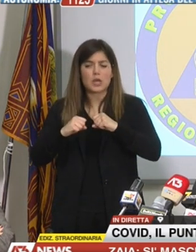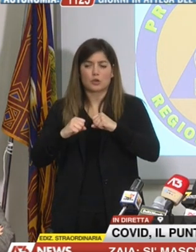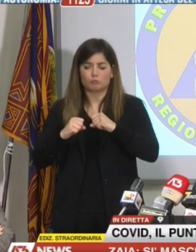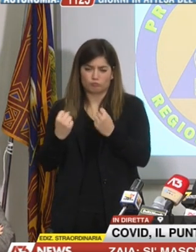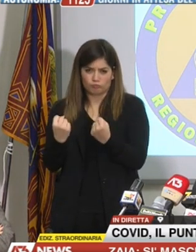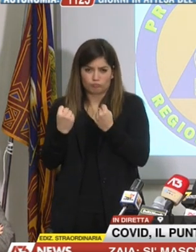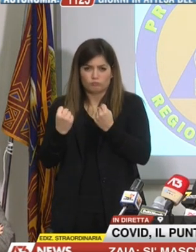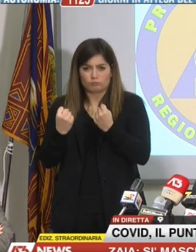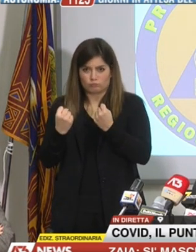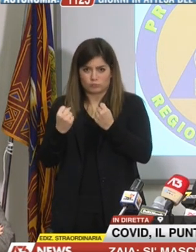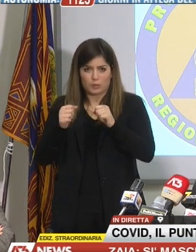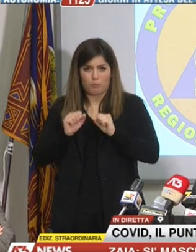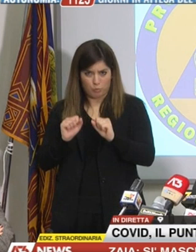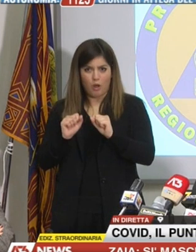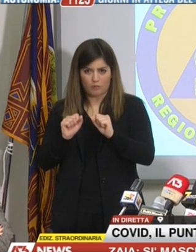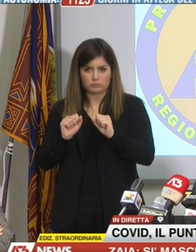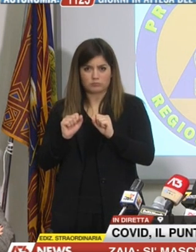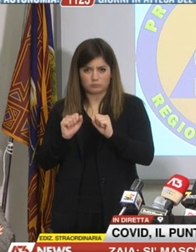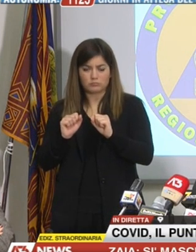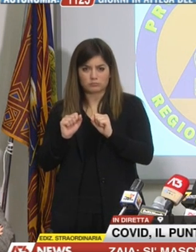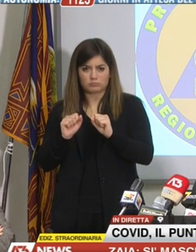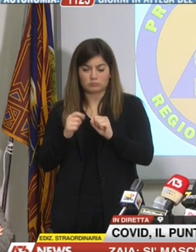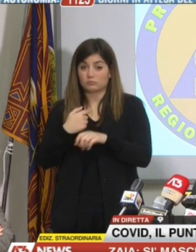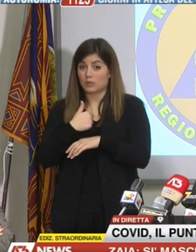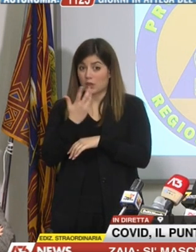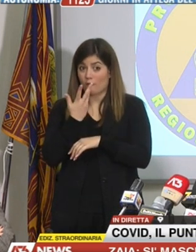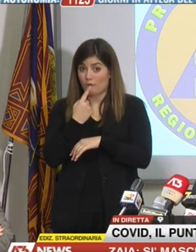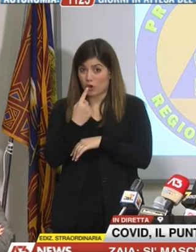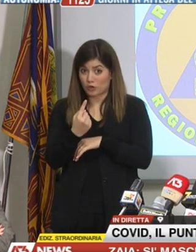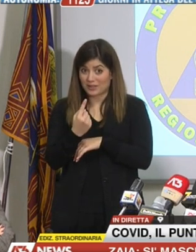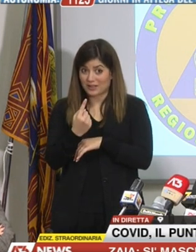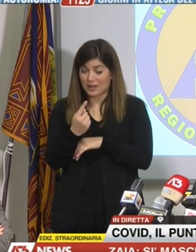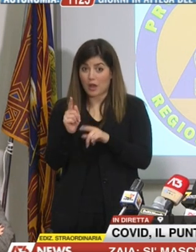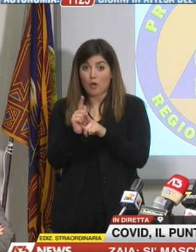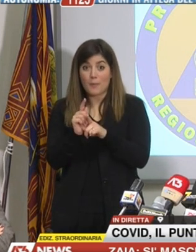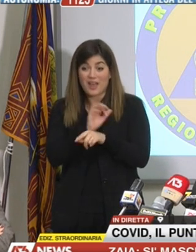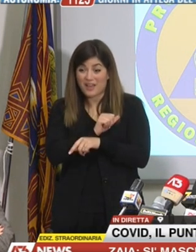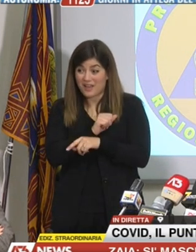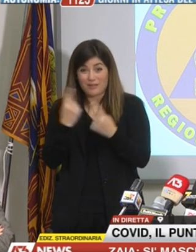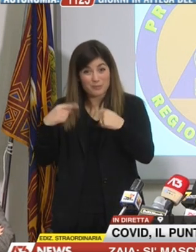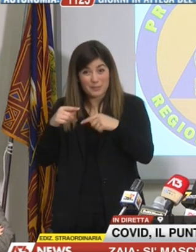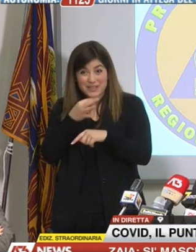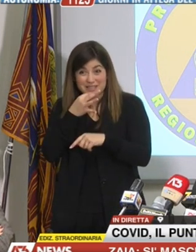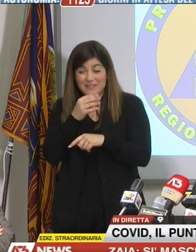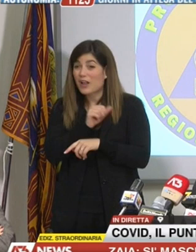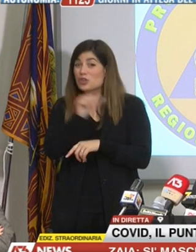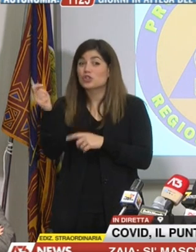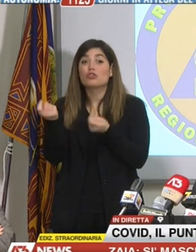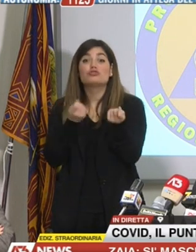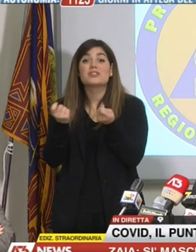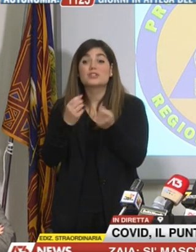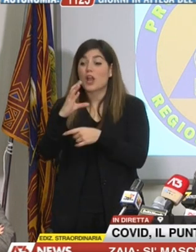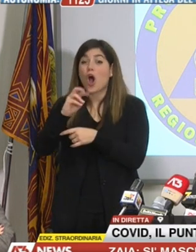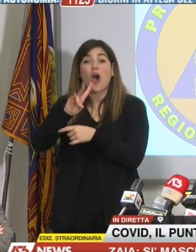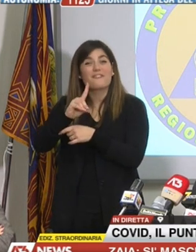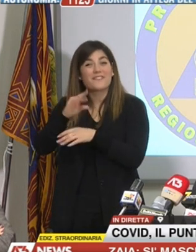noi sostanziale tenuta del sistema, ve lo voglio sottolineare, non significa solo gestione dei Covid, anche una gestione